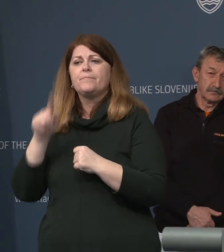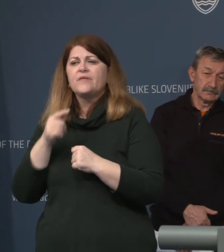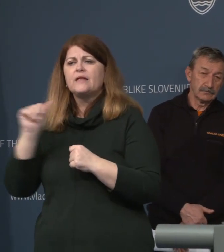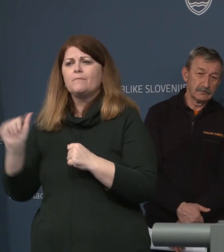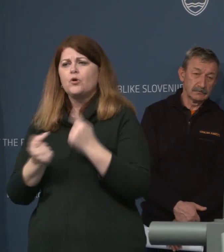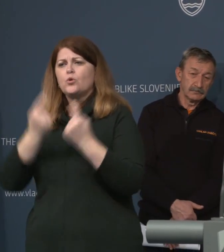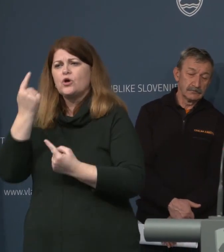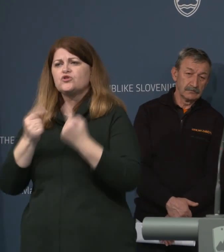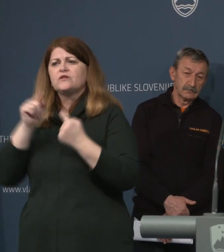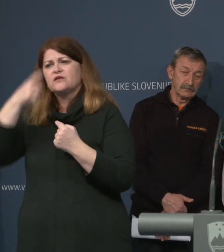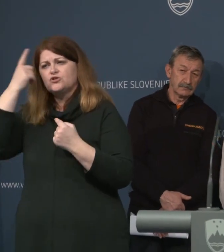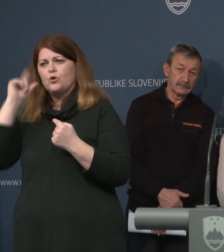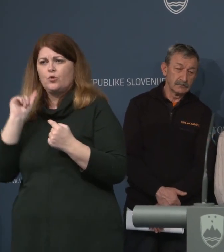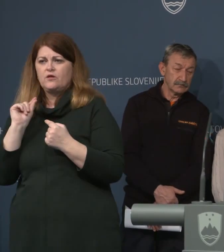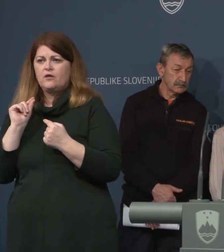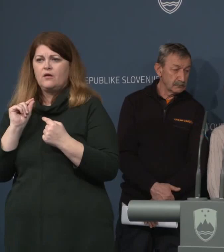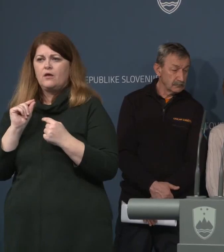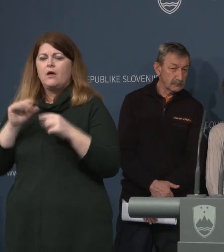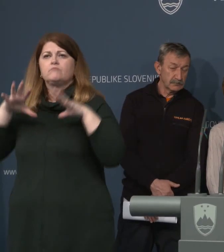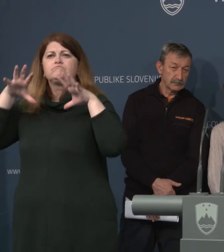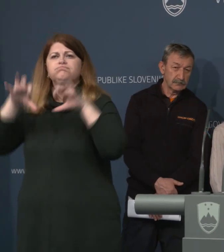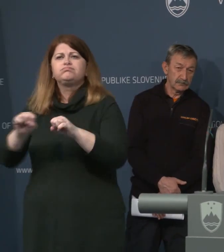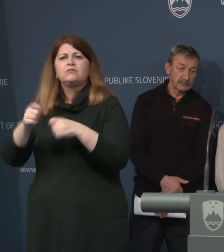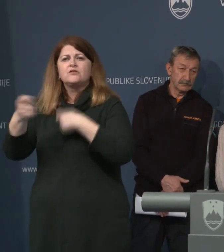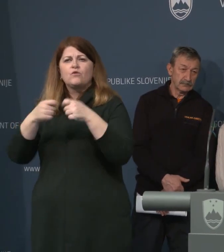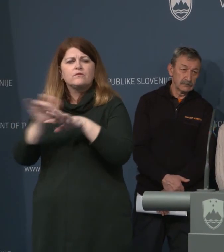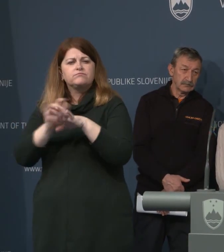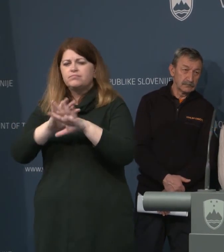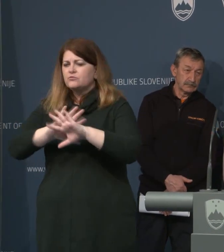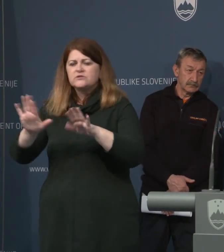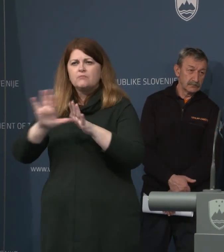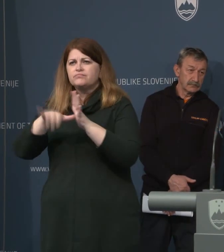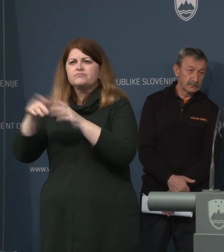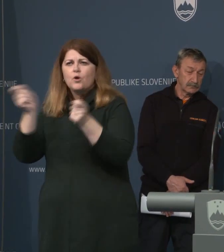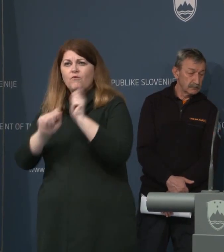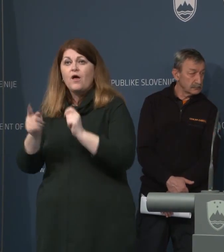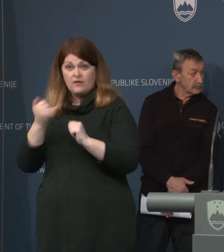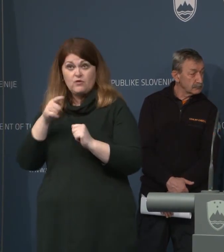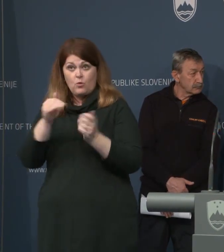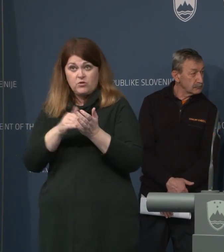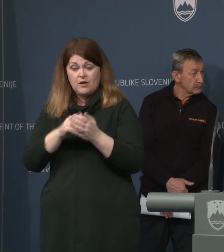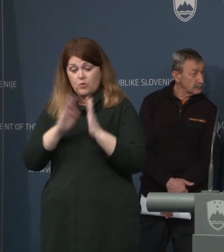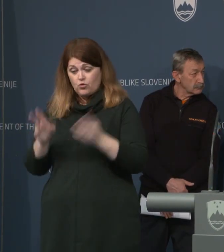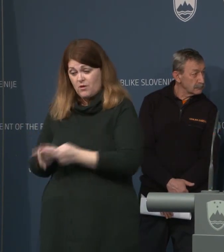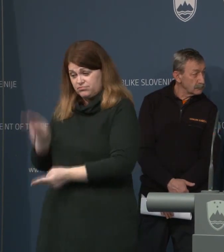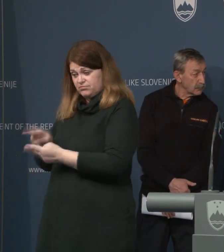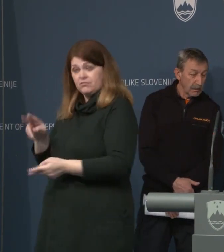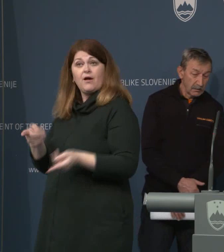ponovno se dogaja, da so ljudje okupirali trgovine, kopiči se hrana. Je to potrebno narediti kakšne zaloge? Ne. Hvala